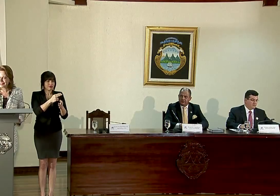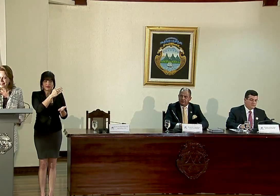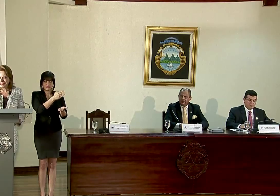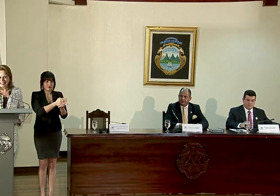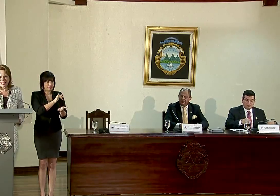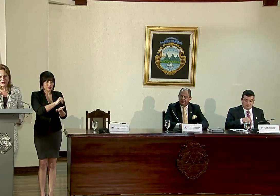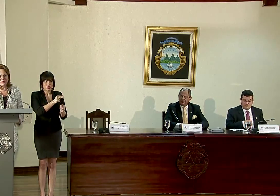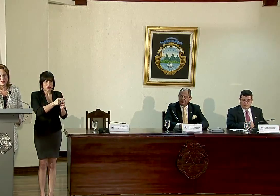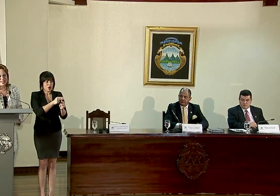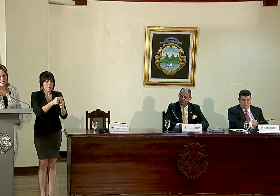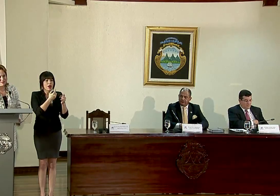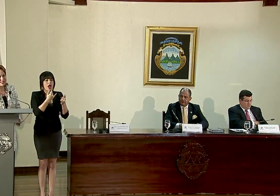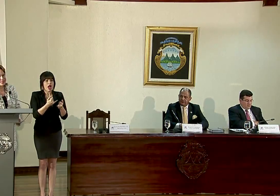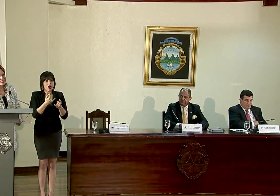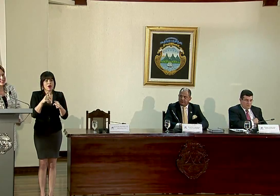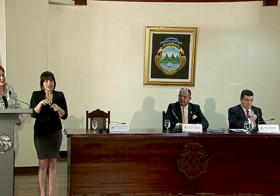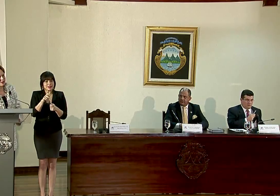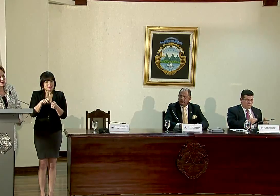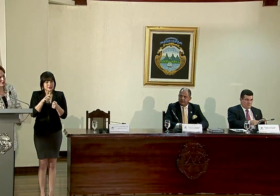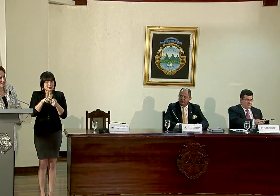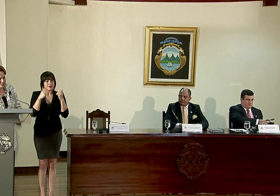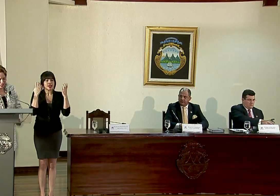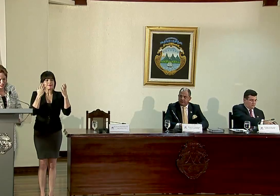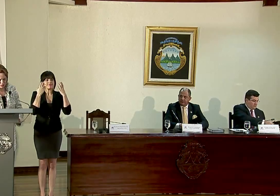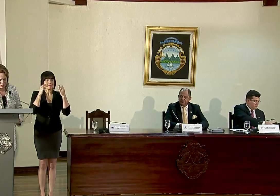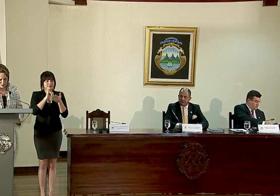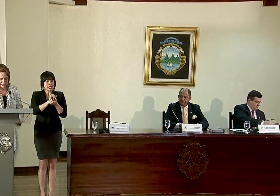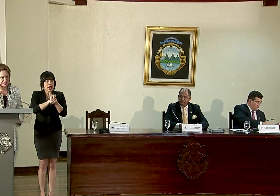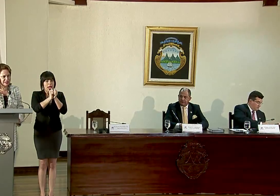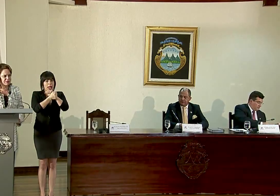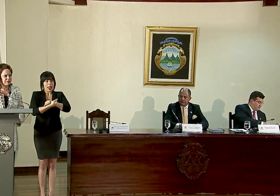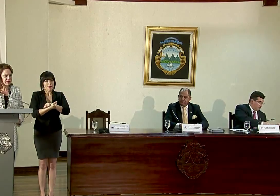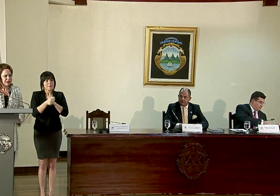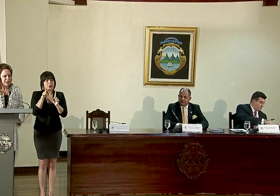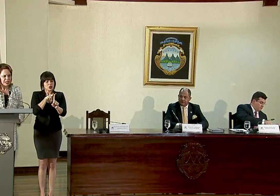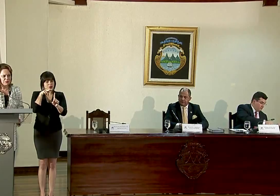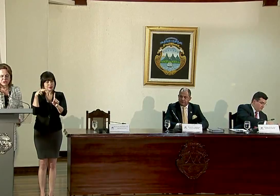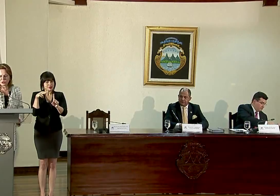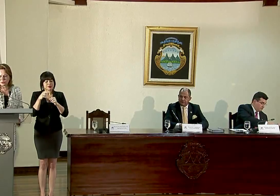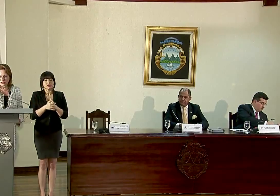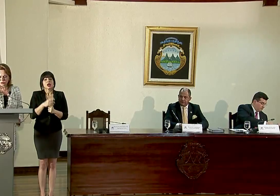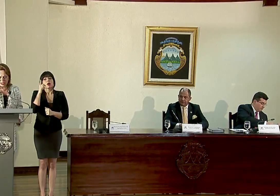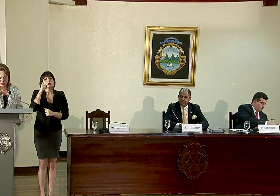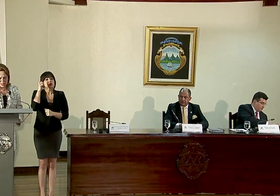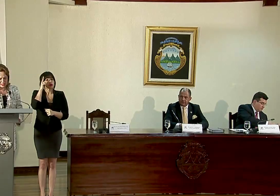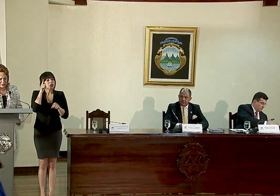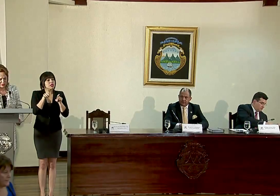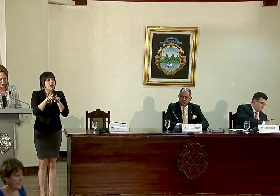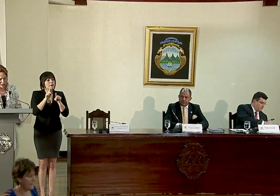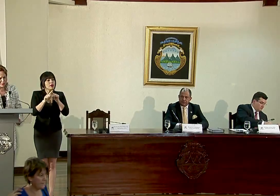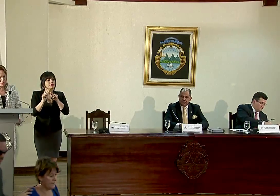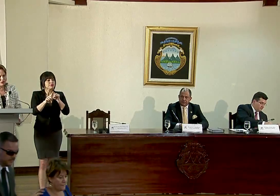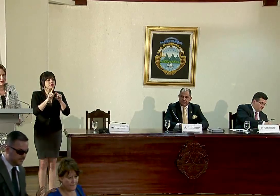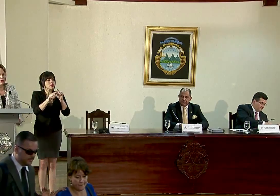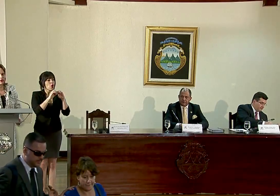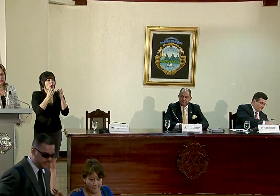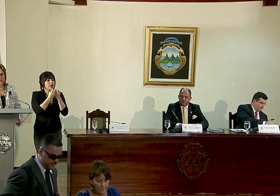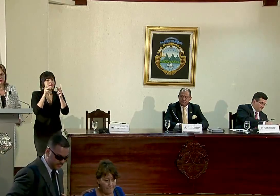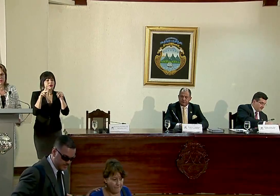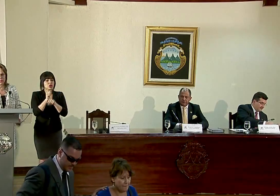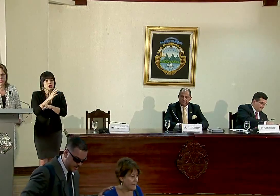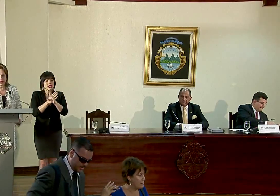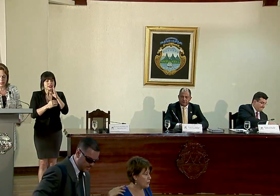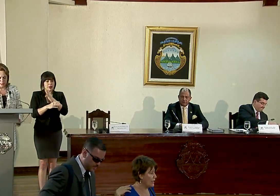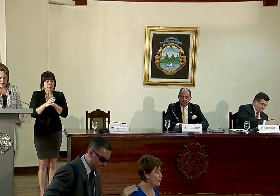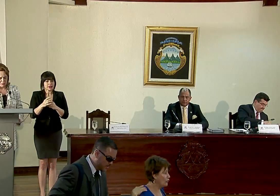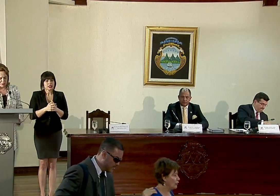así y que hoy precisamente celebramos ese cambio de paradigma. Y por supuesto a las organizaciones de personas con